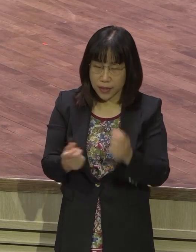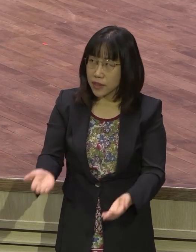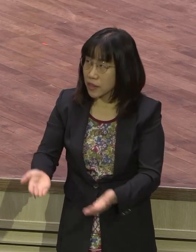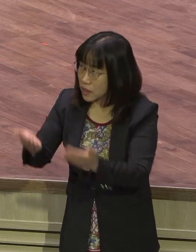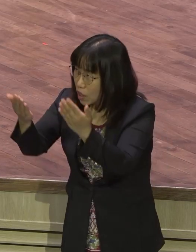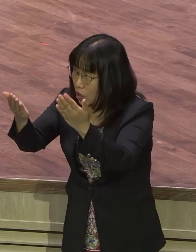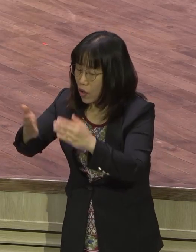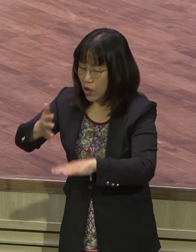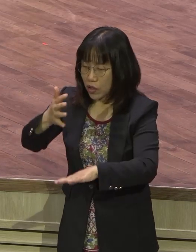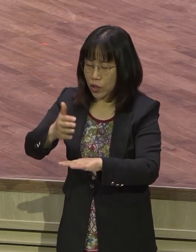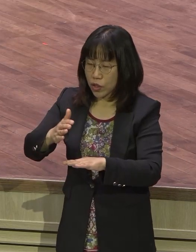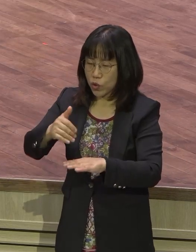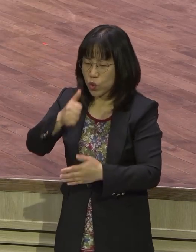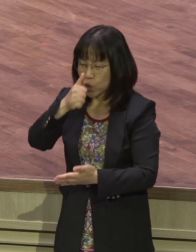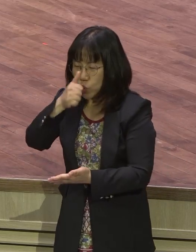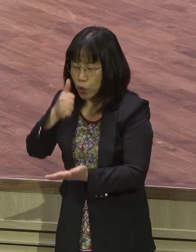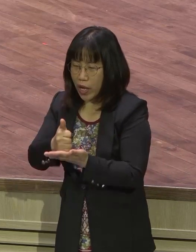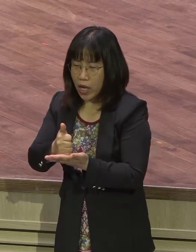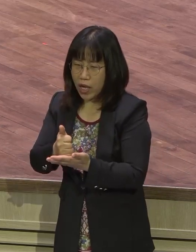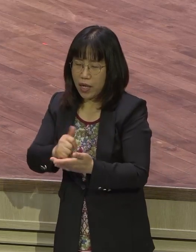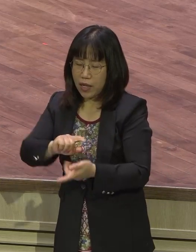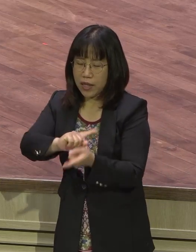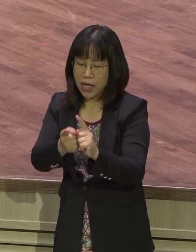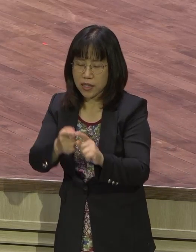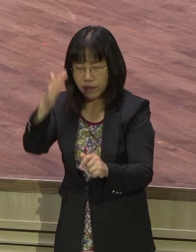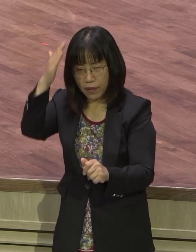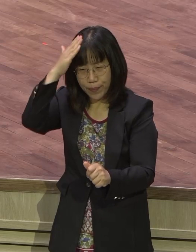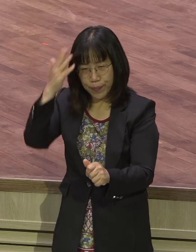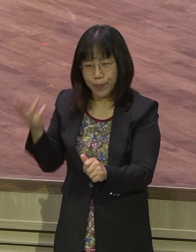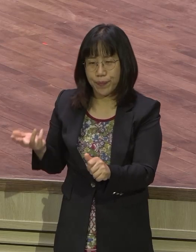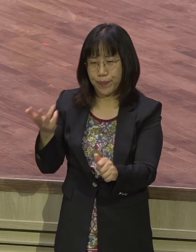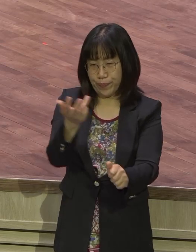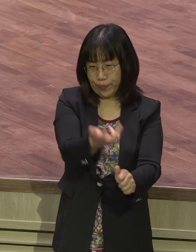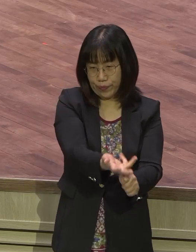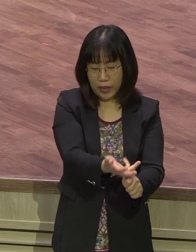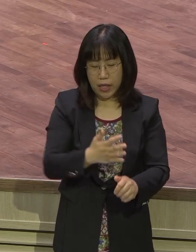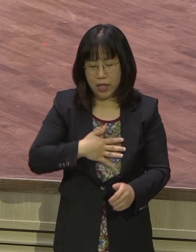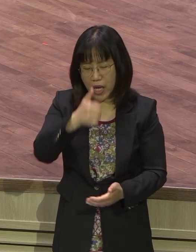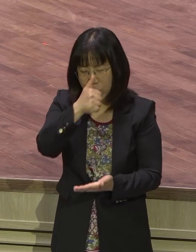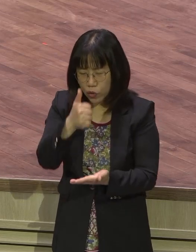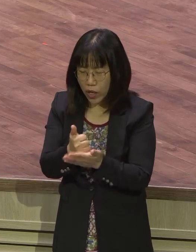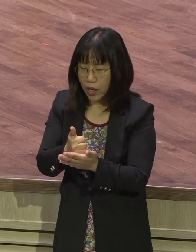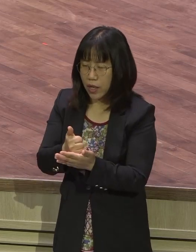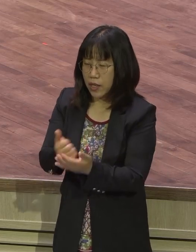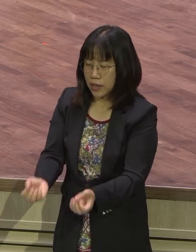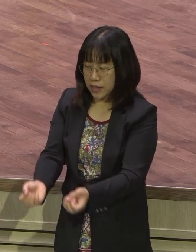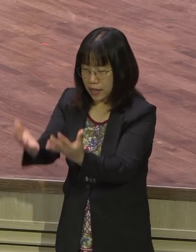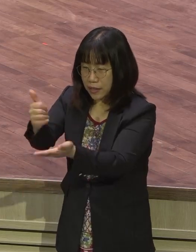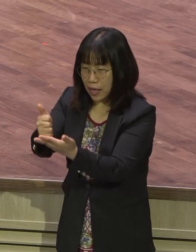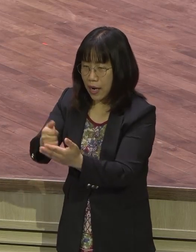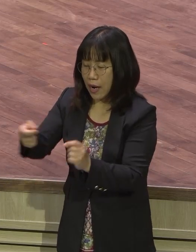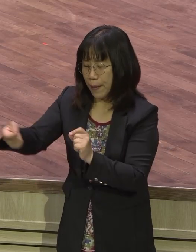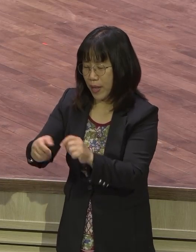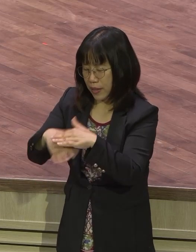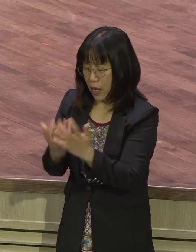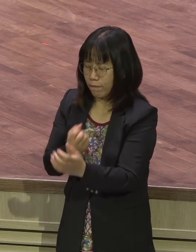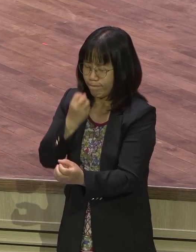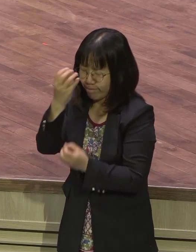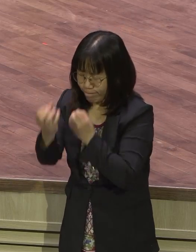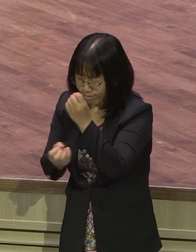제사장 앞에 전부 고백합니다 이번 주간에 내가 지은 죄 기억나는 대로 다 그렇게 고백을